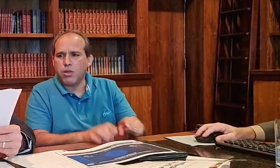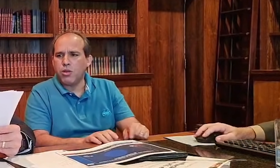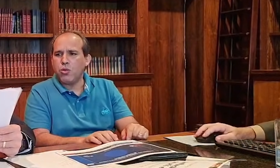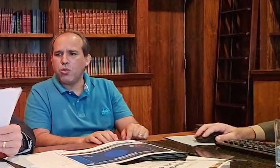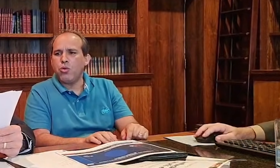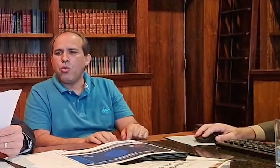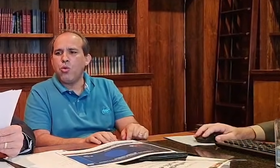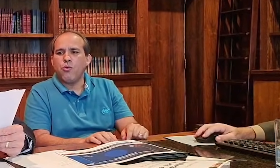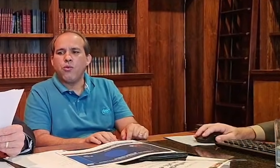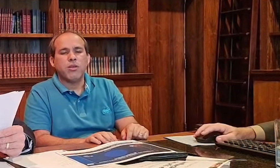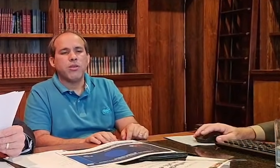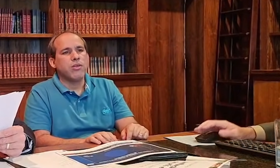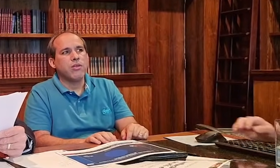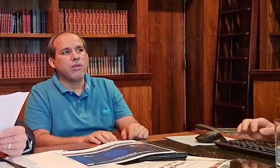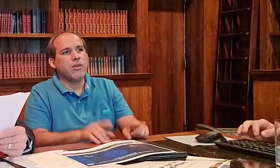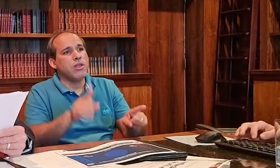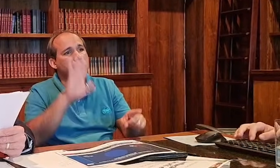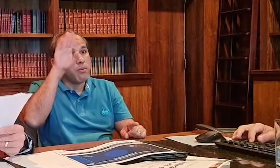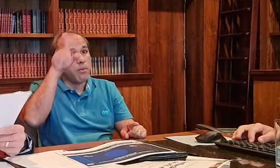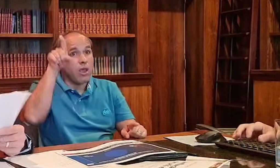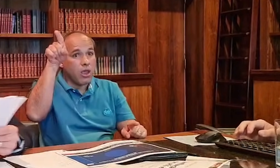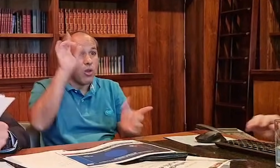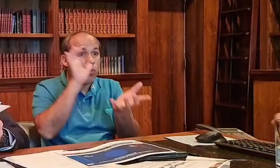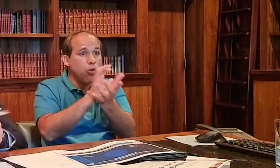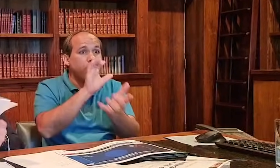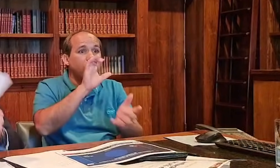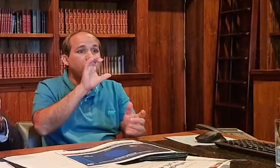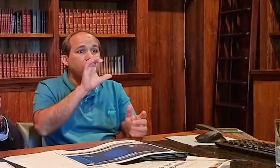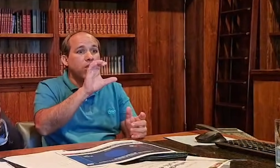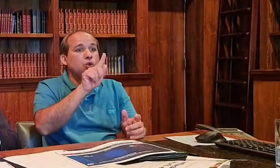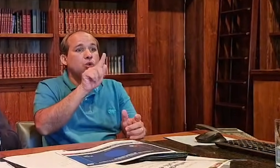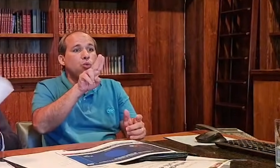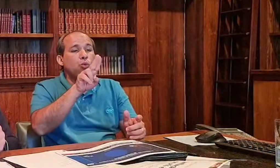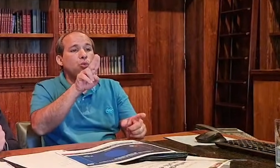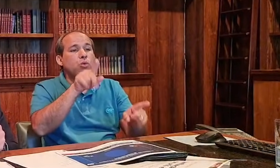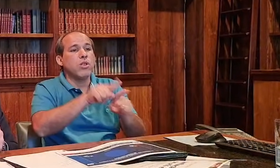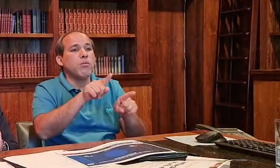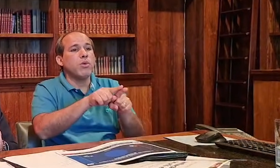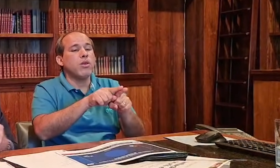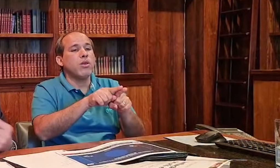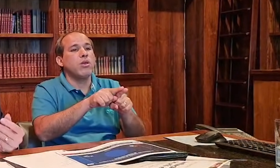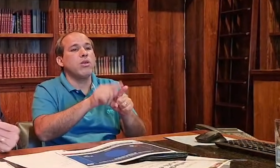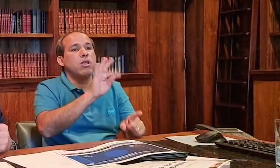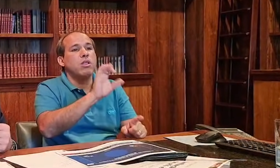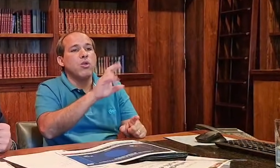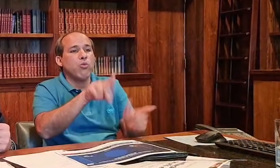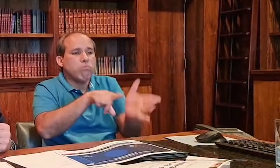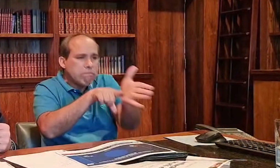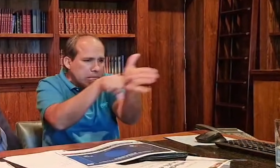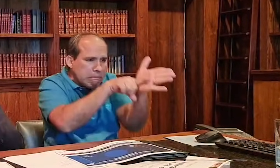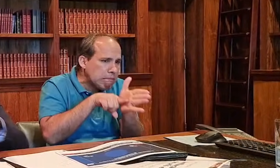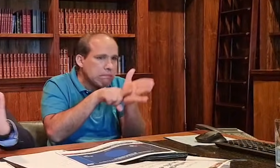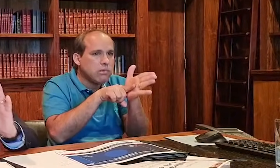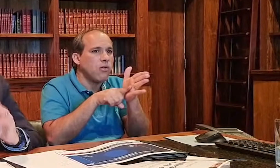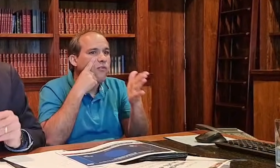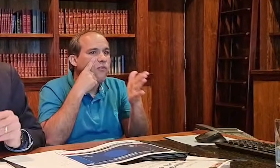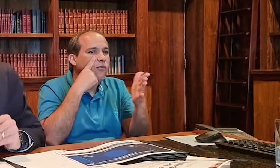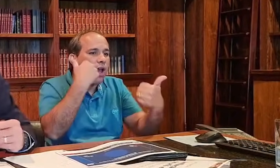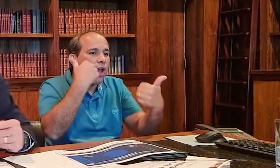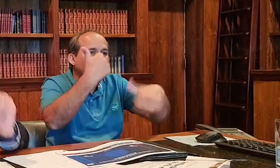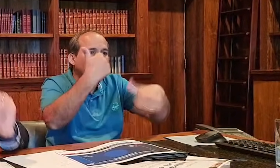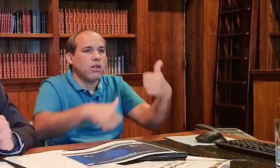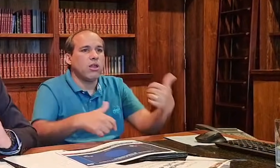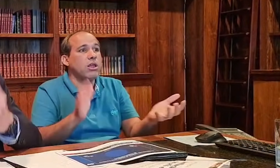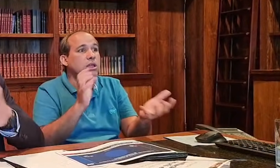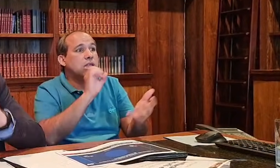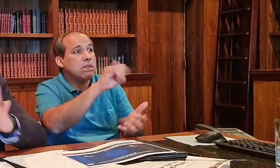vai interpretar isso, em especial a CGU e o Tribunal de Contas da União. Os documentos estão à disposição, se alguém da imprensa quiser, né? Não é qualquer da imprensa, não. Para a